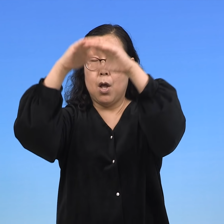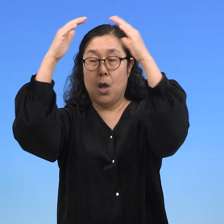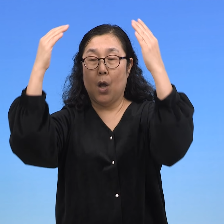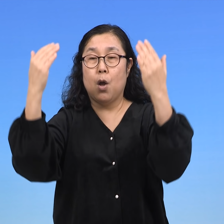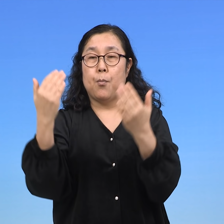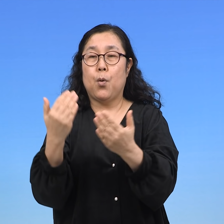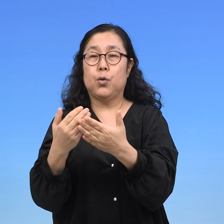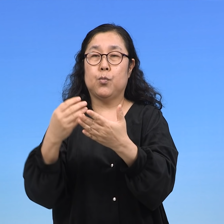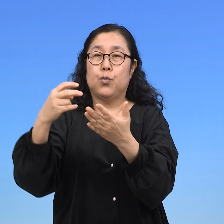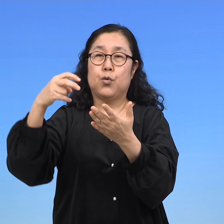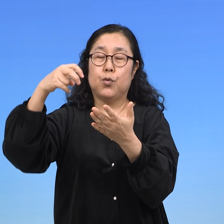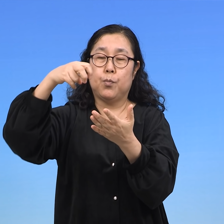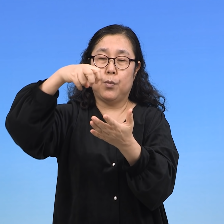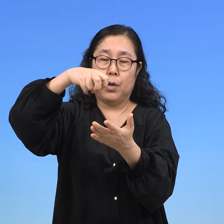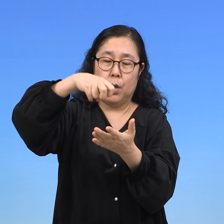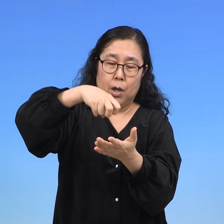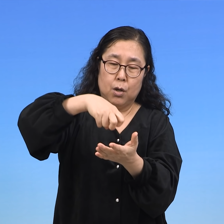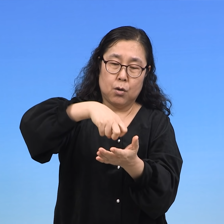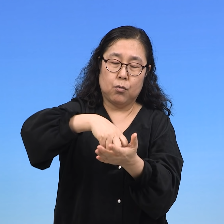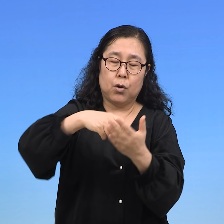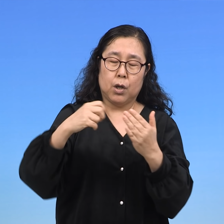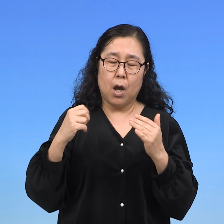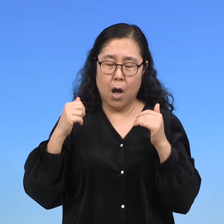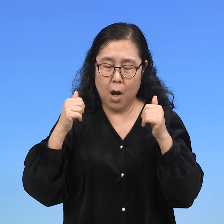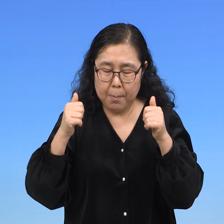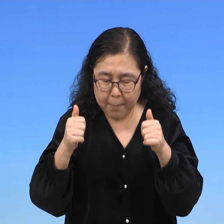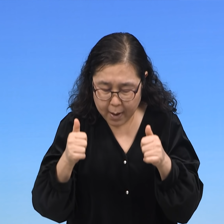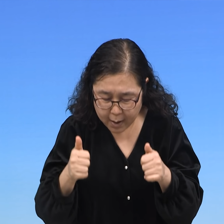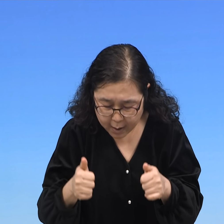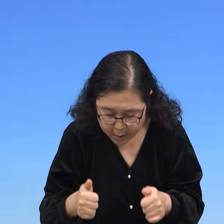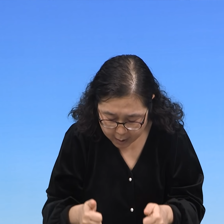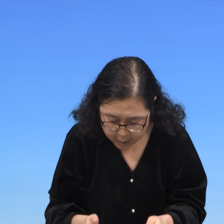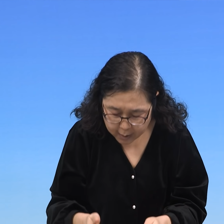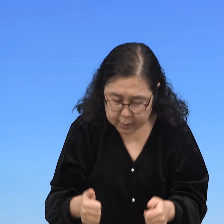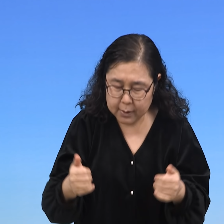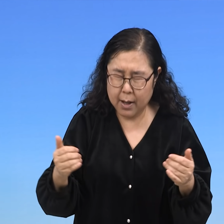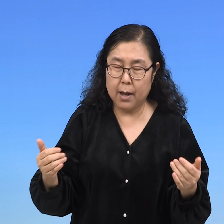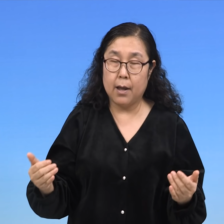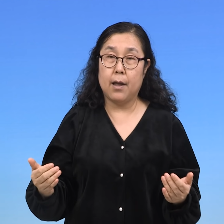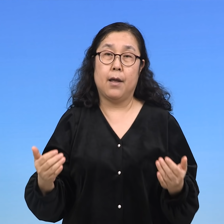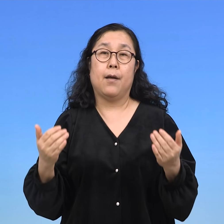영안을 열고 모든 무릎이 꿇어 경배하네.